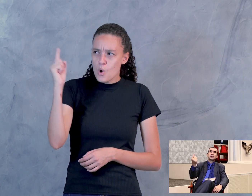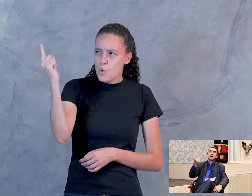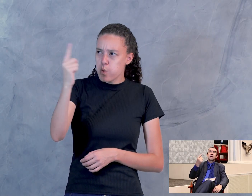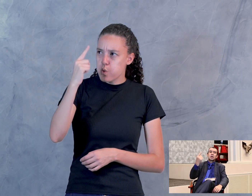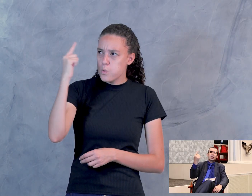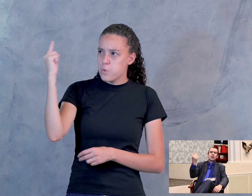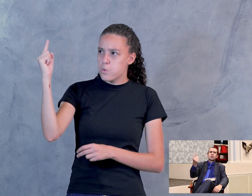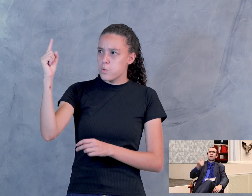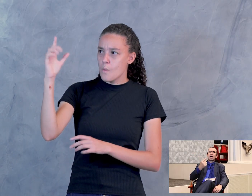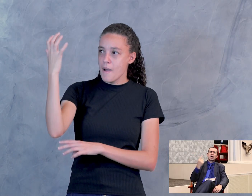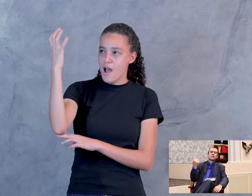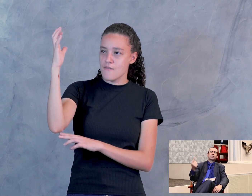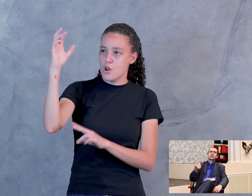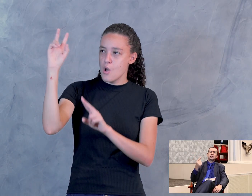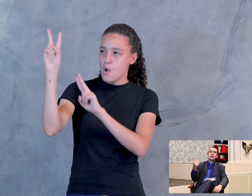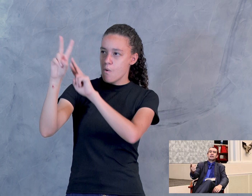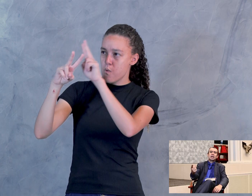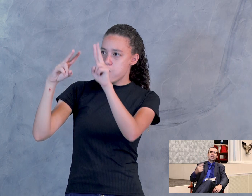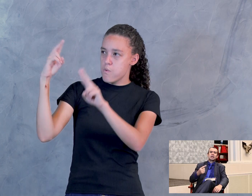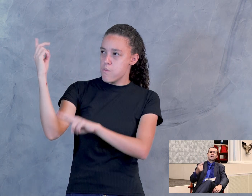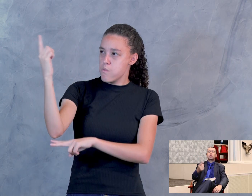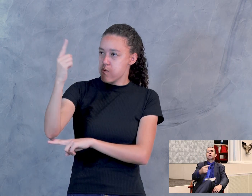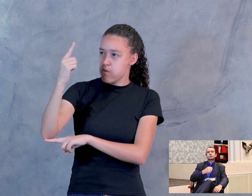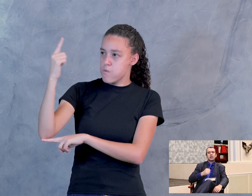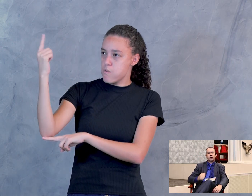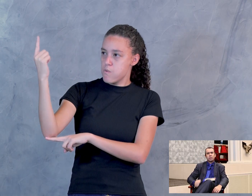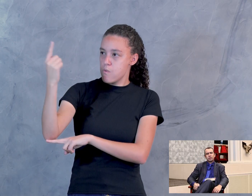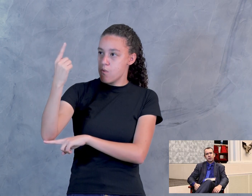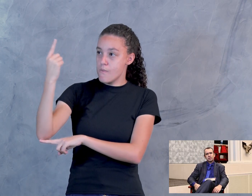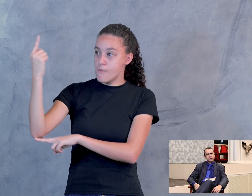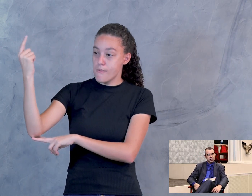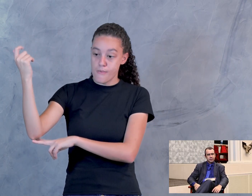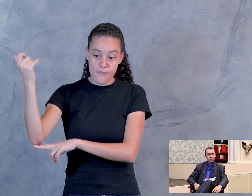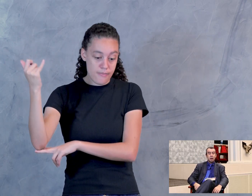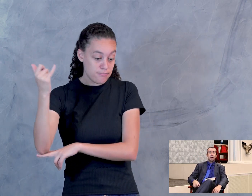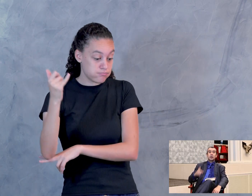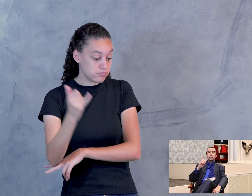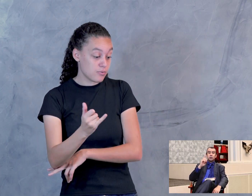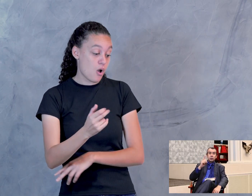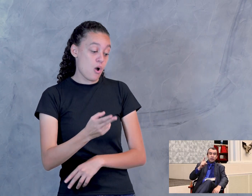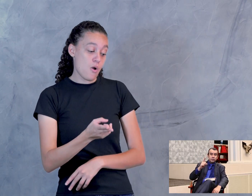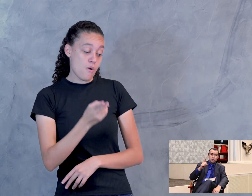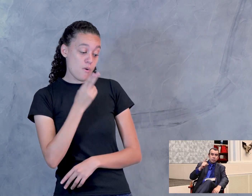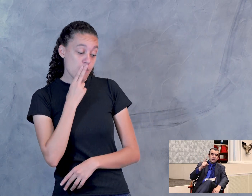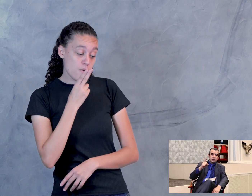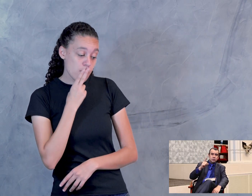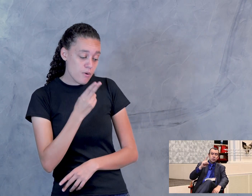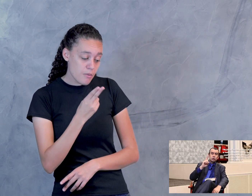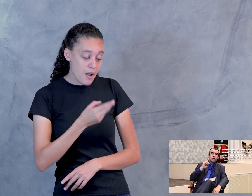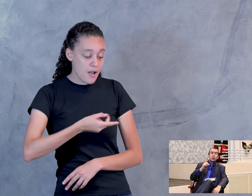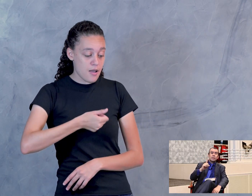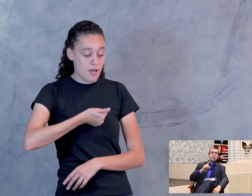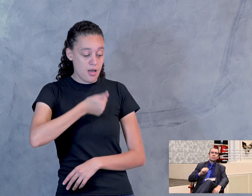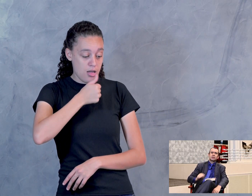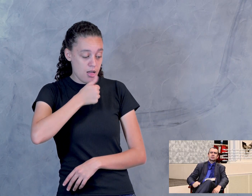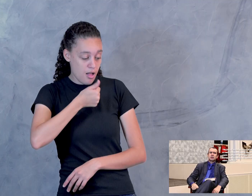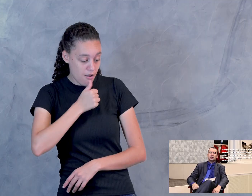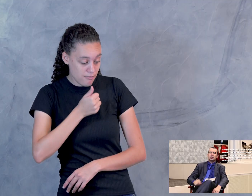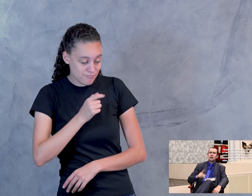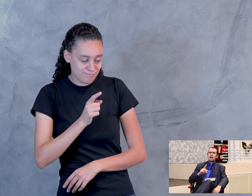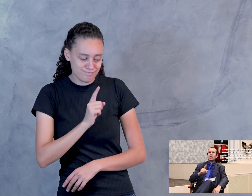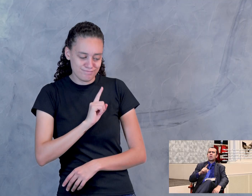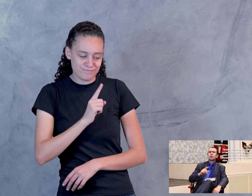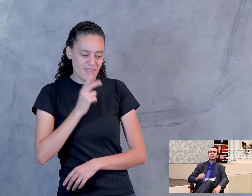vento assim em uma árvore, e daquele redemoinho saiu uma voz assim: nunca fumes, nunca